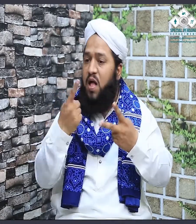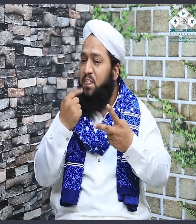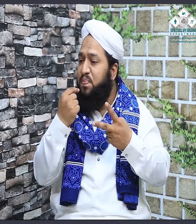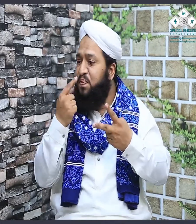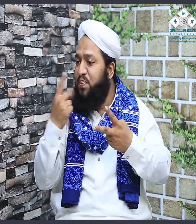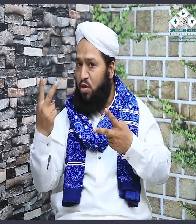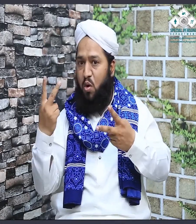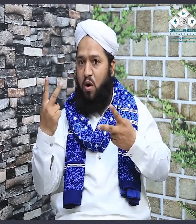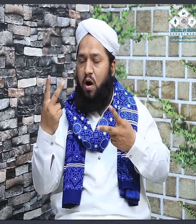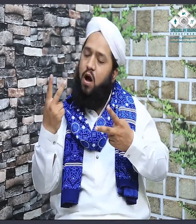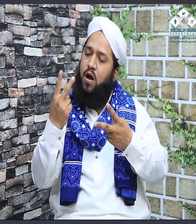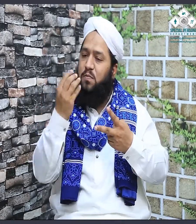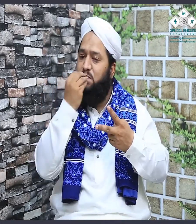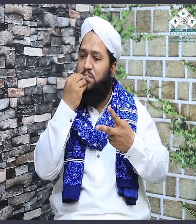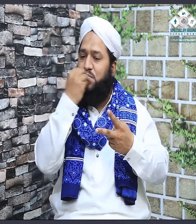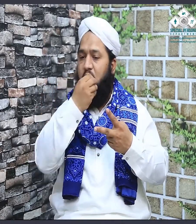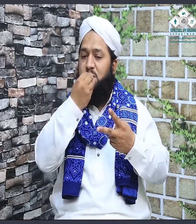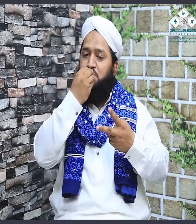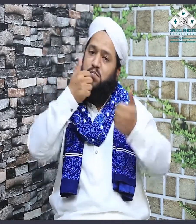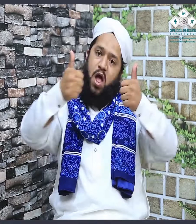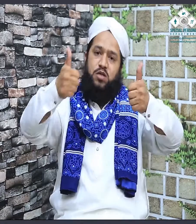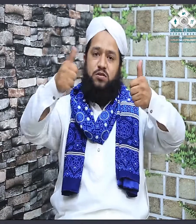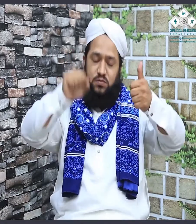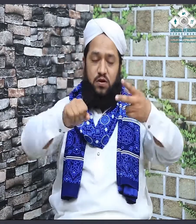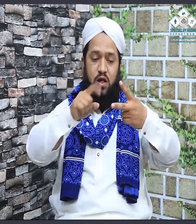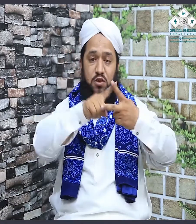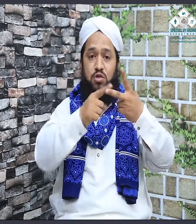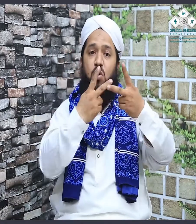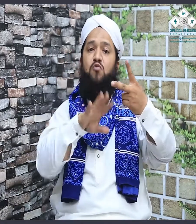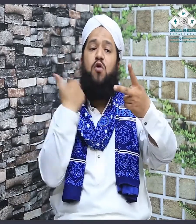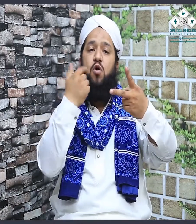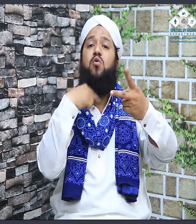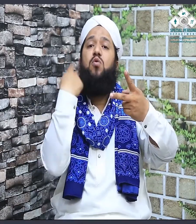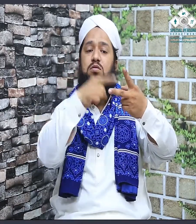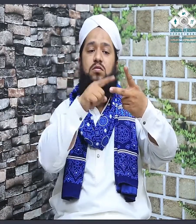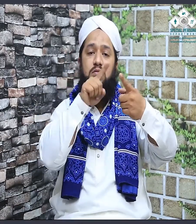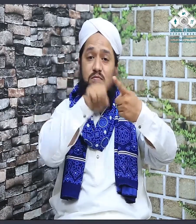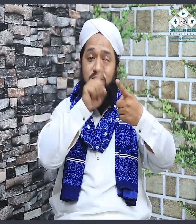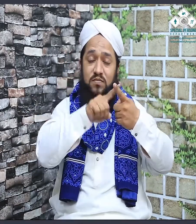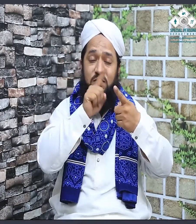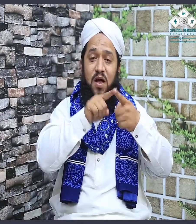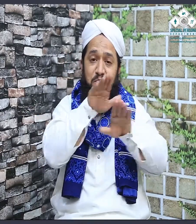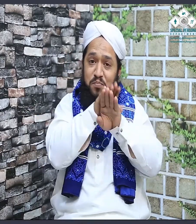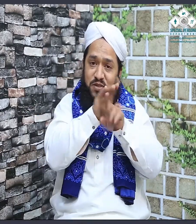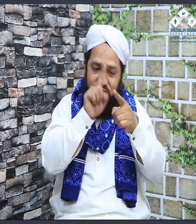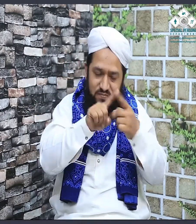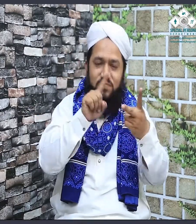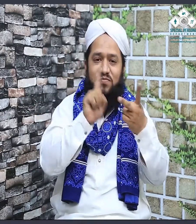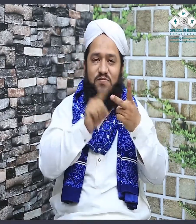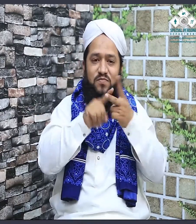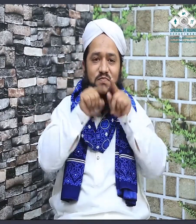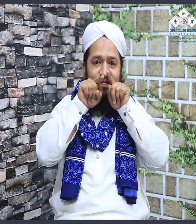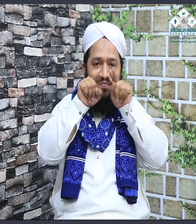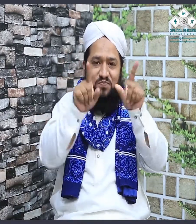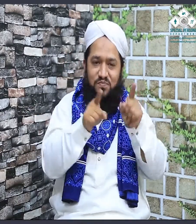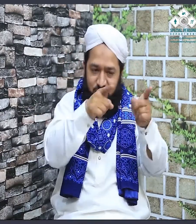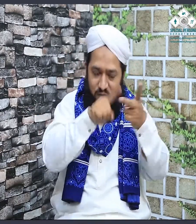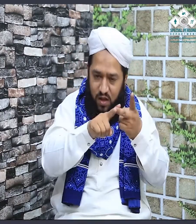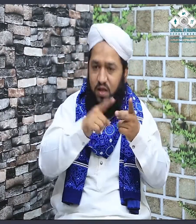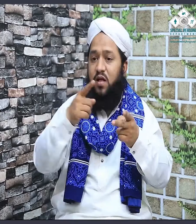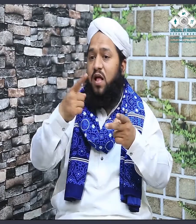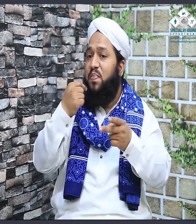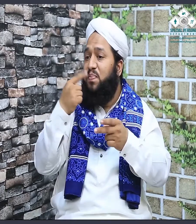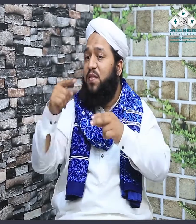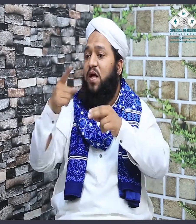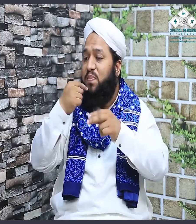ہیں. سبحان اللہ, 2 مردے جو مرے ہوئے ہیں وہ کیا ہیں, ٹڈی اور مچھلی, اور 2 خون کلیجی اور